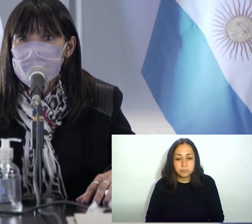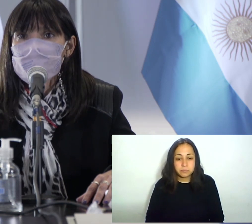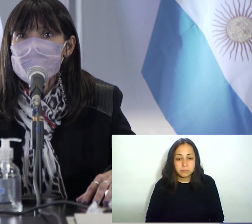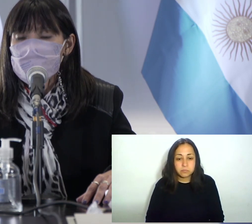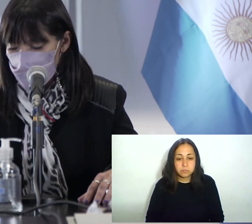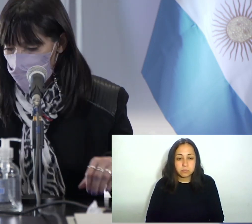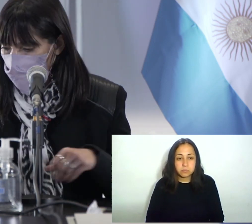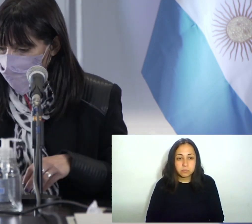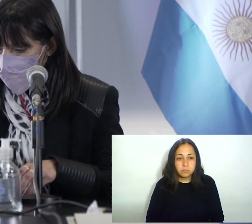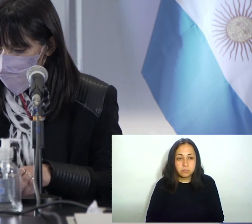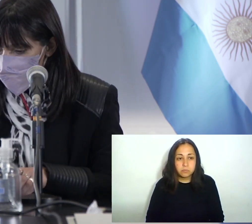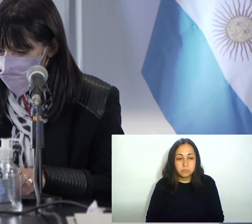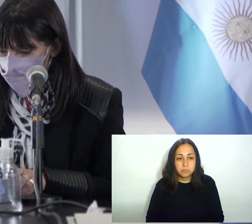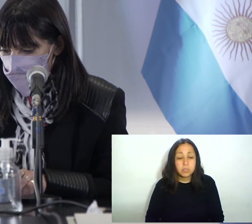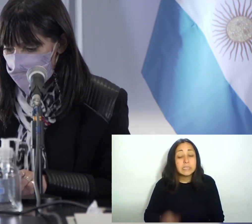Sí,